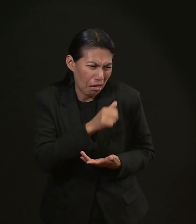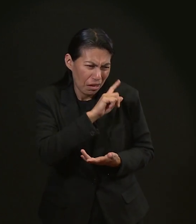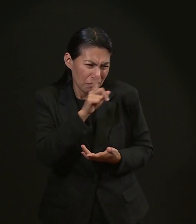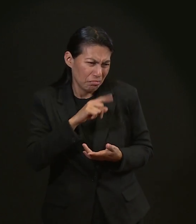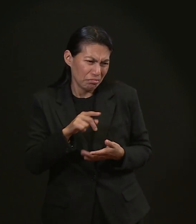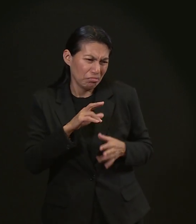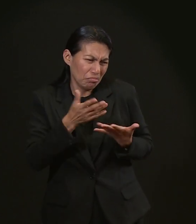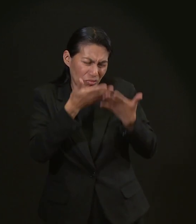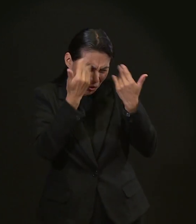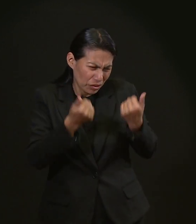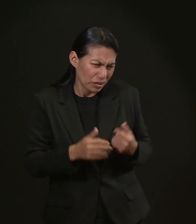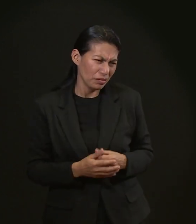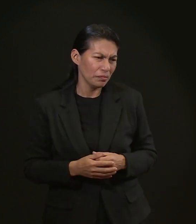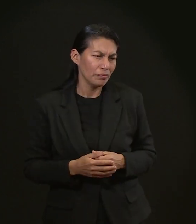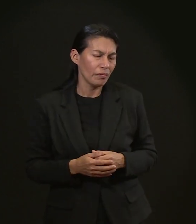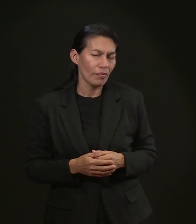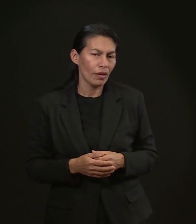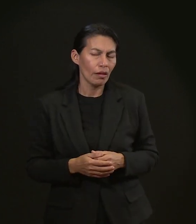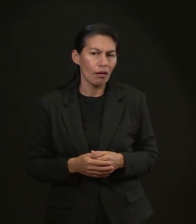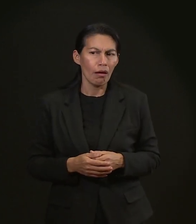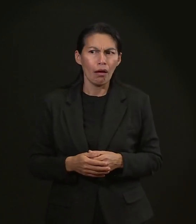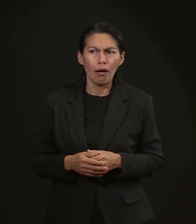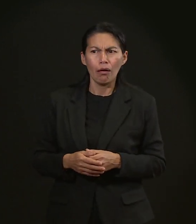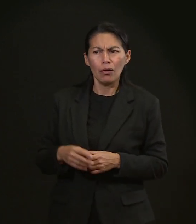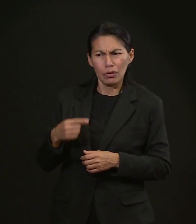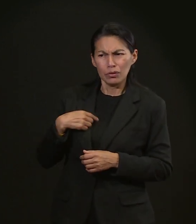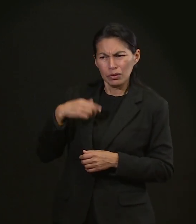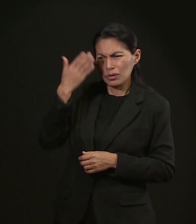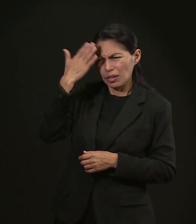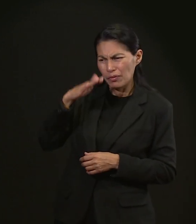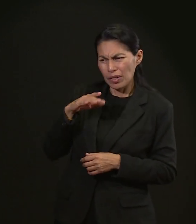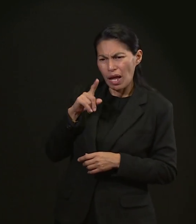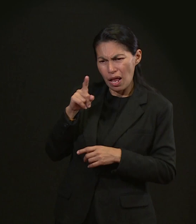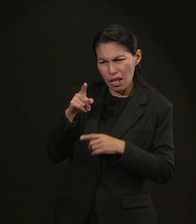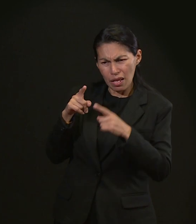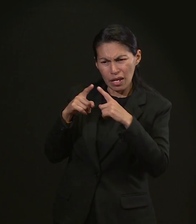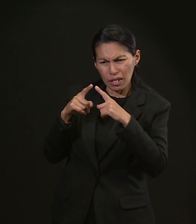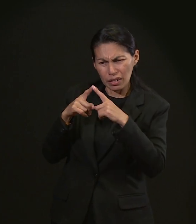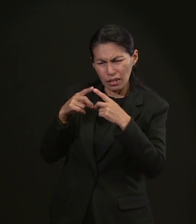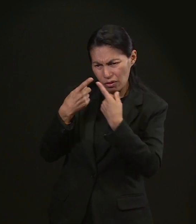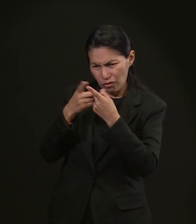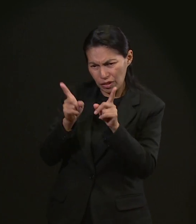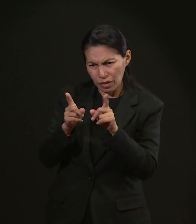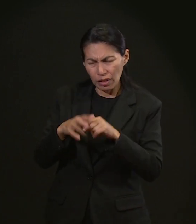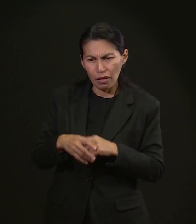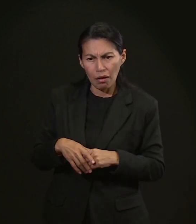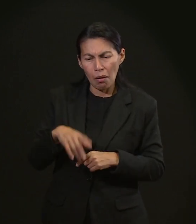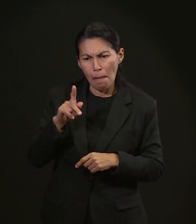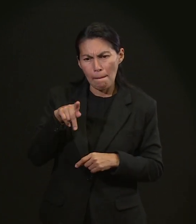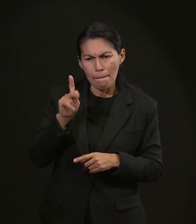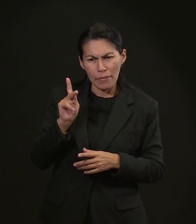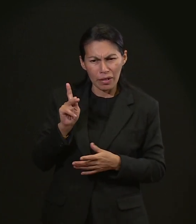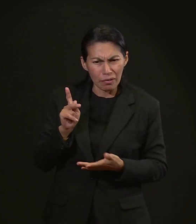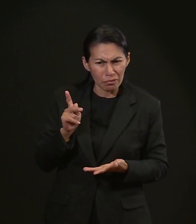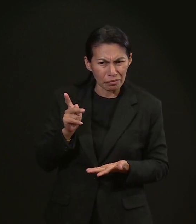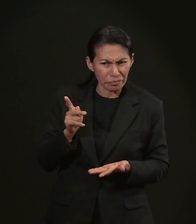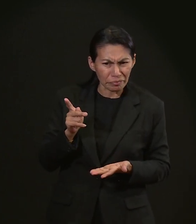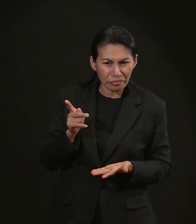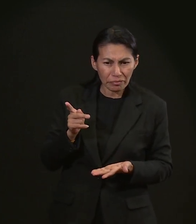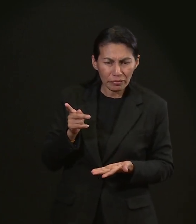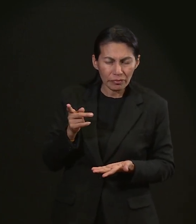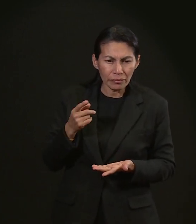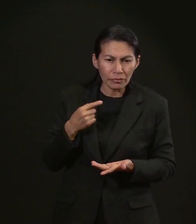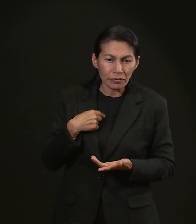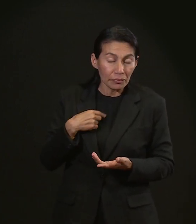yo le dije como que yo sabía que él asistía a una iglesia distinta pero